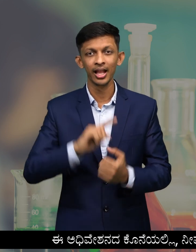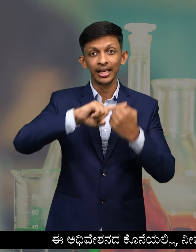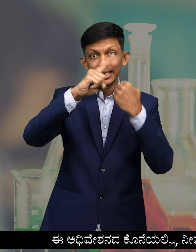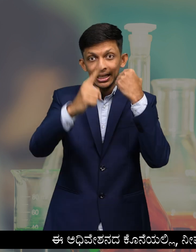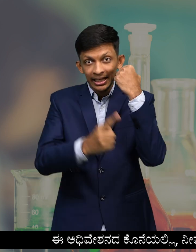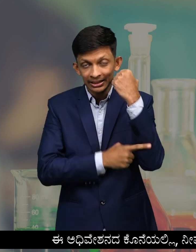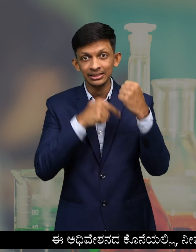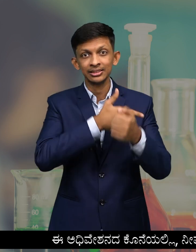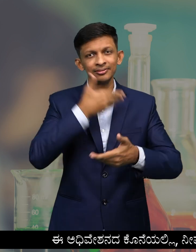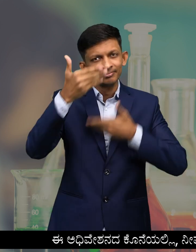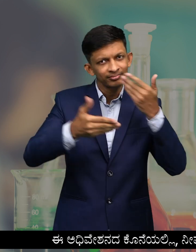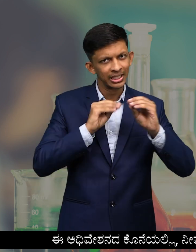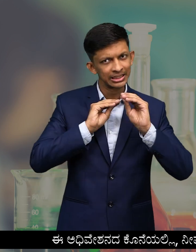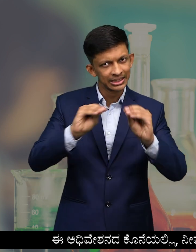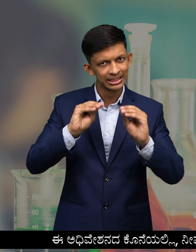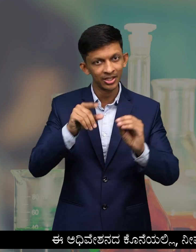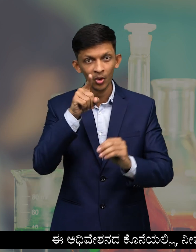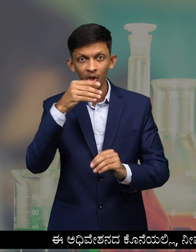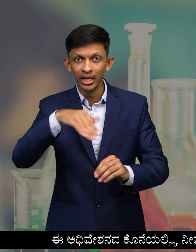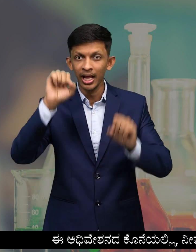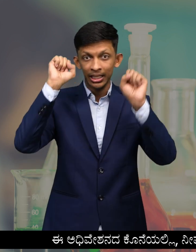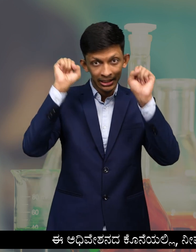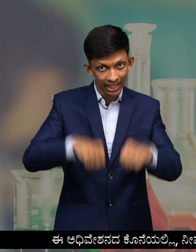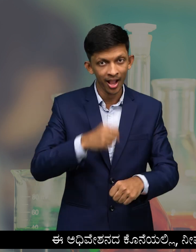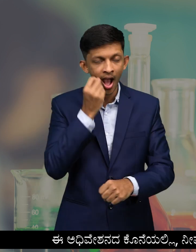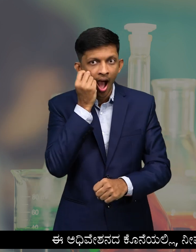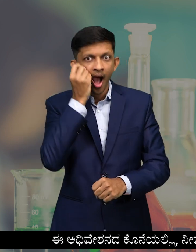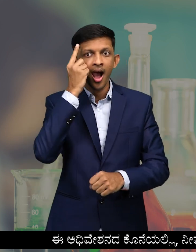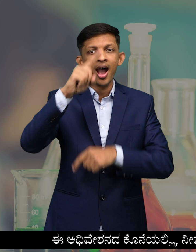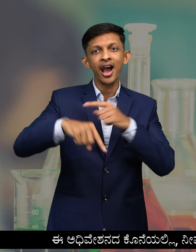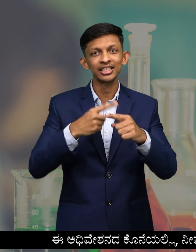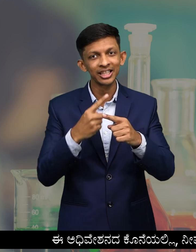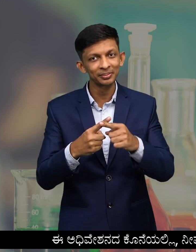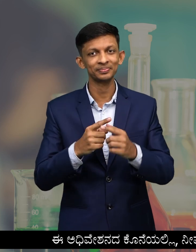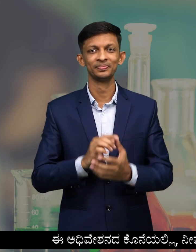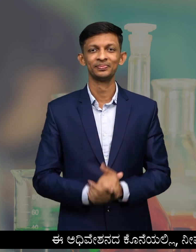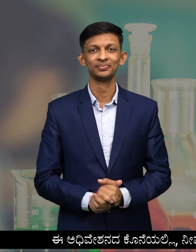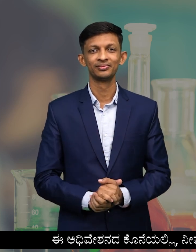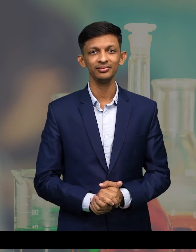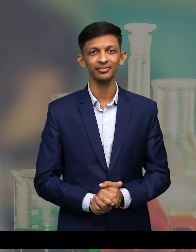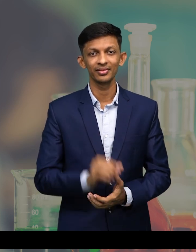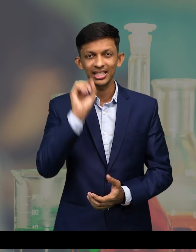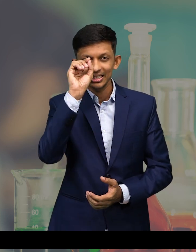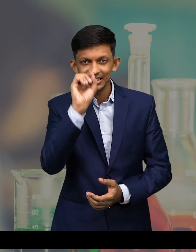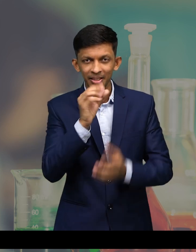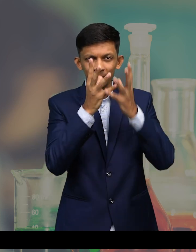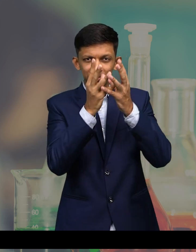ಈ ಅಧಿವೇಶನದ ಕೊನೆಯಲ್ಲಿ ನೀವು ಅದರ ಬಗ್ಗೆ ಅರ್ಥಮಾಡಿಕೊಳ್ಳಲು ಸಾಧ್ಯವಾಗುತ್ತದೆ. ಪರಿಹಾರ,